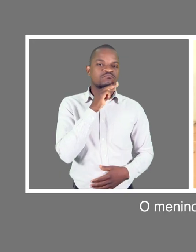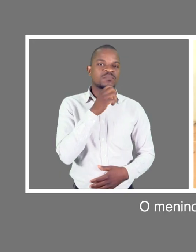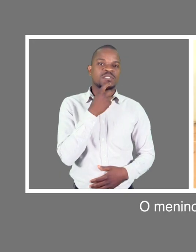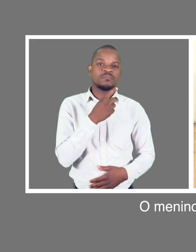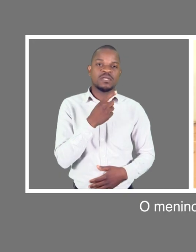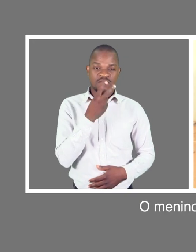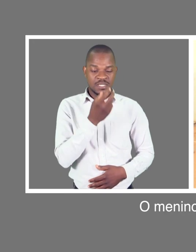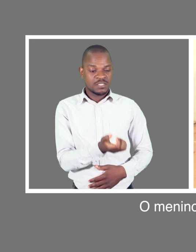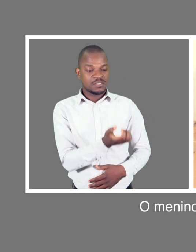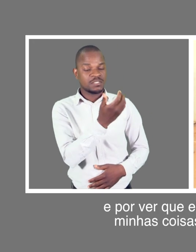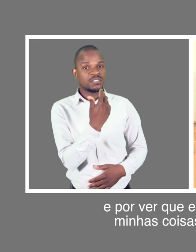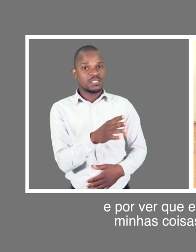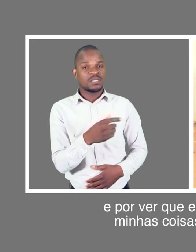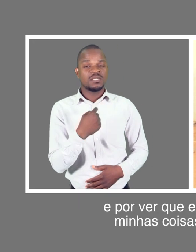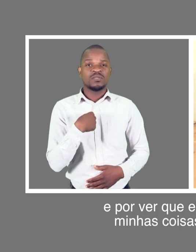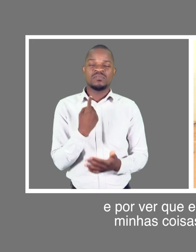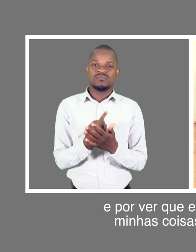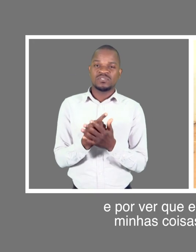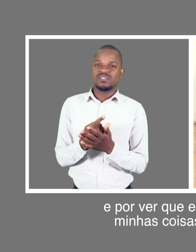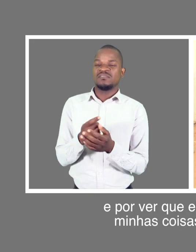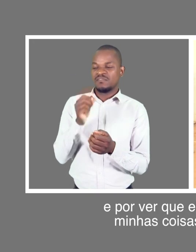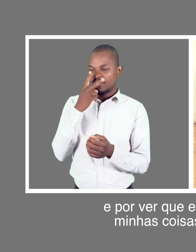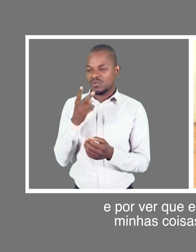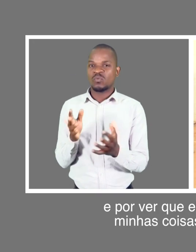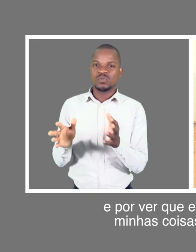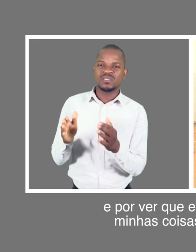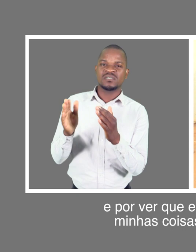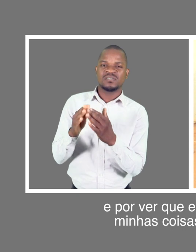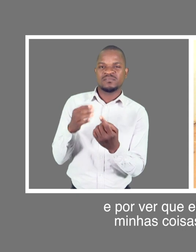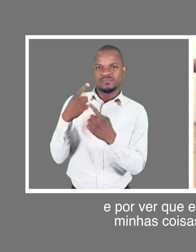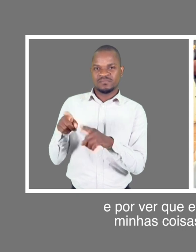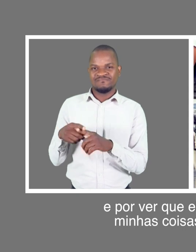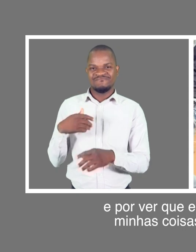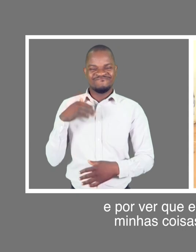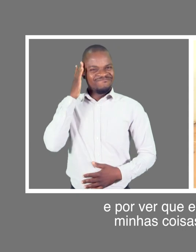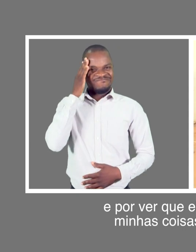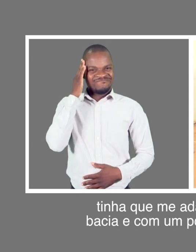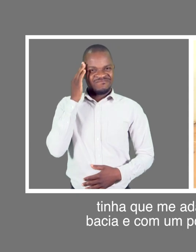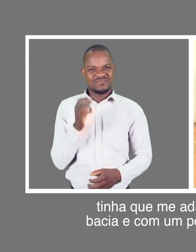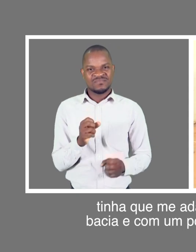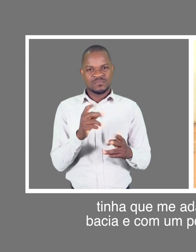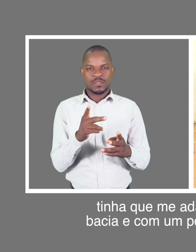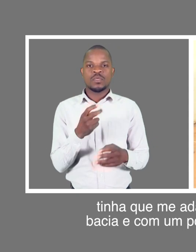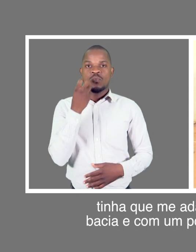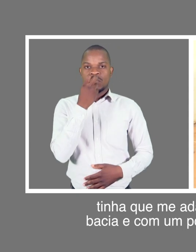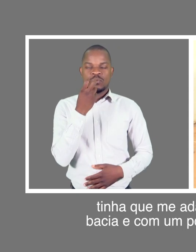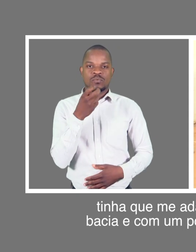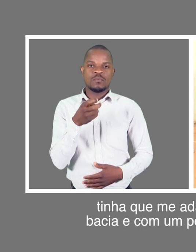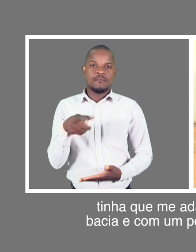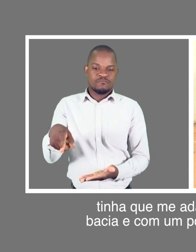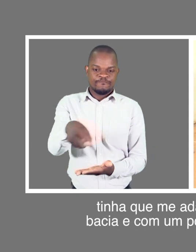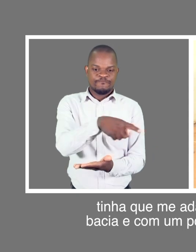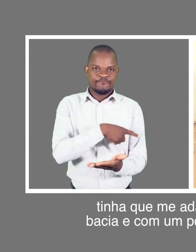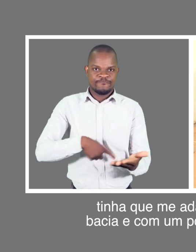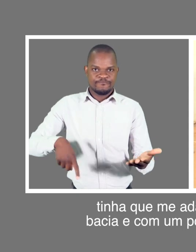O menino sempre fica no culo e por ver que ele já é grande, eu também tenho que fazer as minhas coisas como trabalho de casa. Eu tinha que me adaptar um